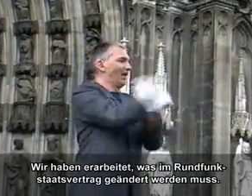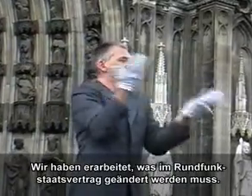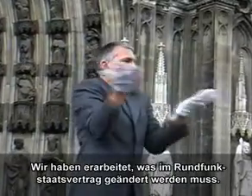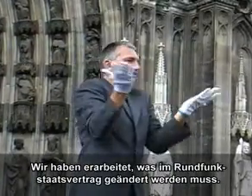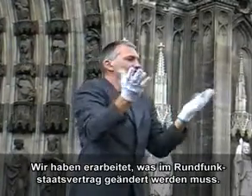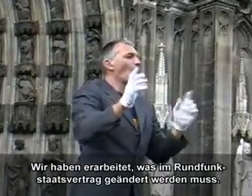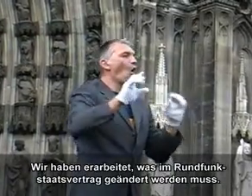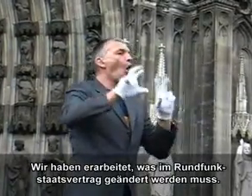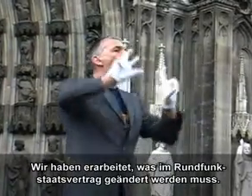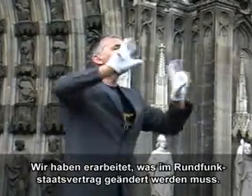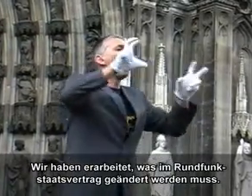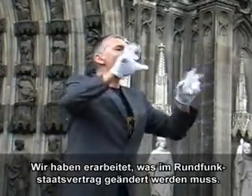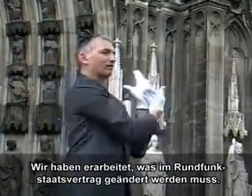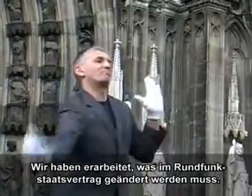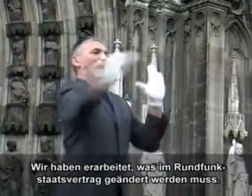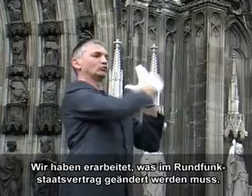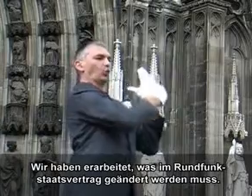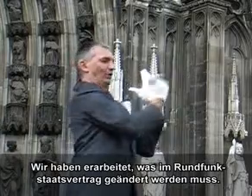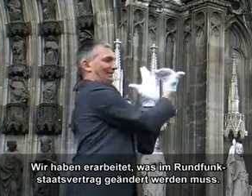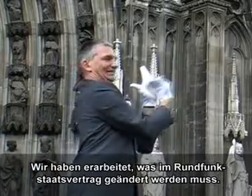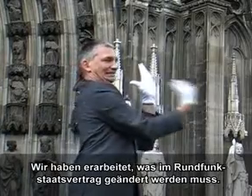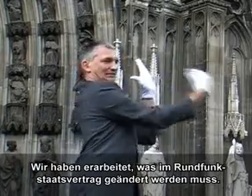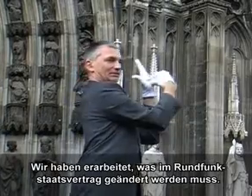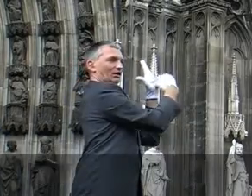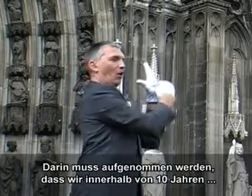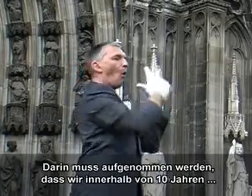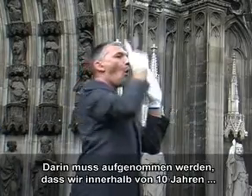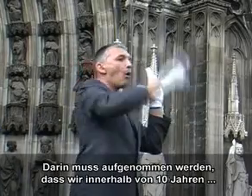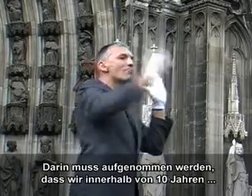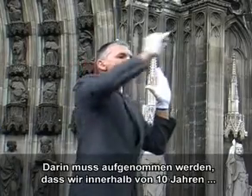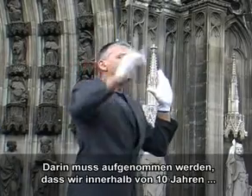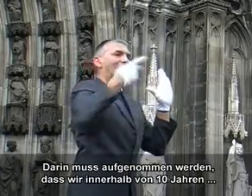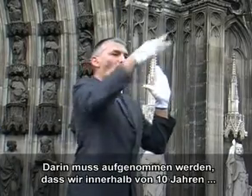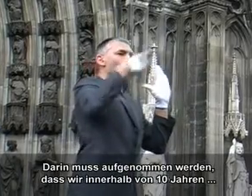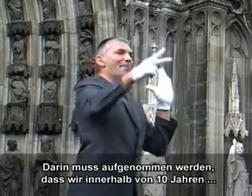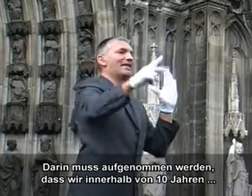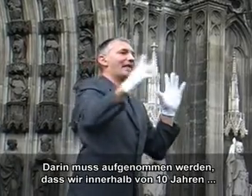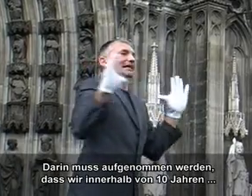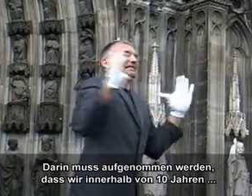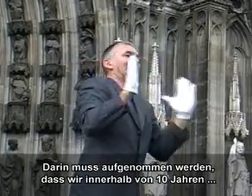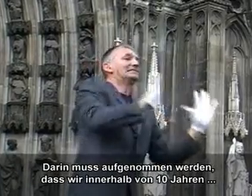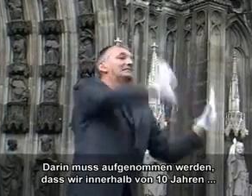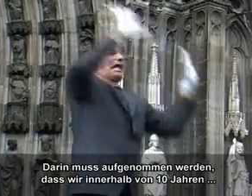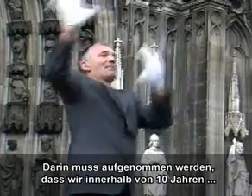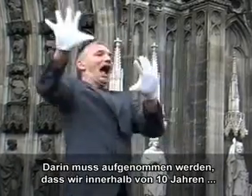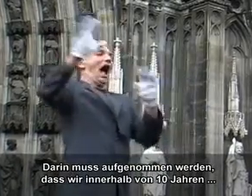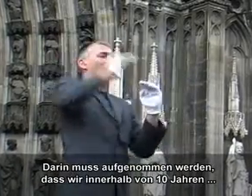Fernsehen haben. In diesem Rundfunkstaatsvertrag muss aufgenommen werden, dass wir ein Recht, dass wir die Möglichkeit